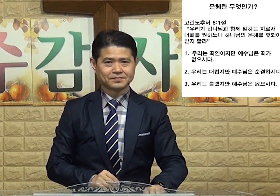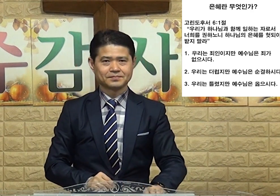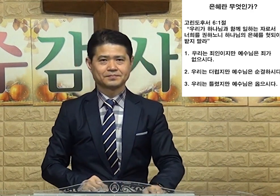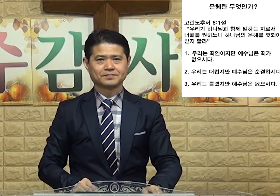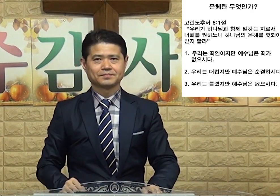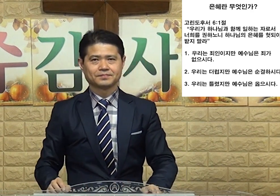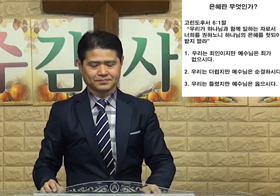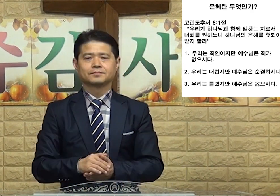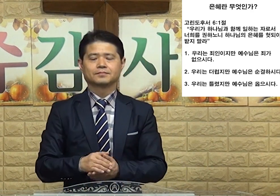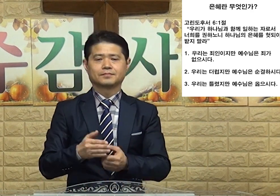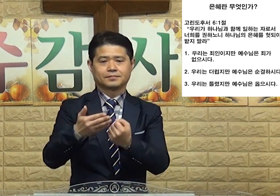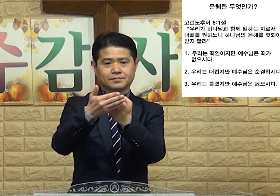바랍니다.